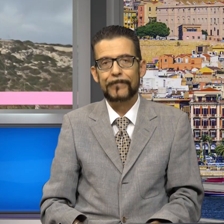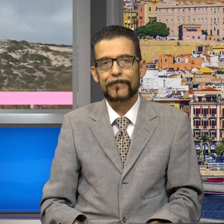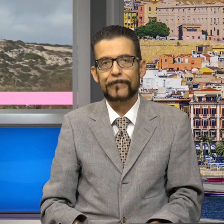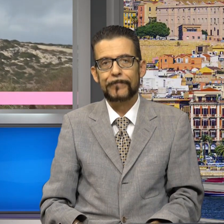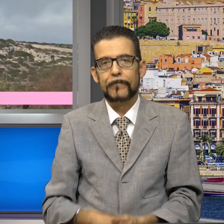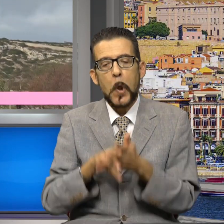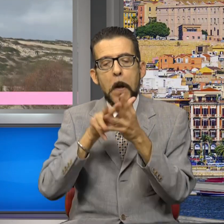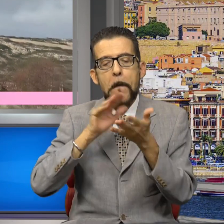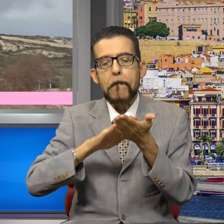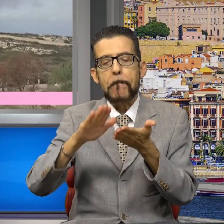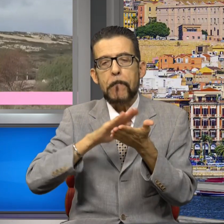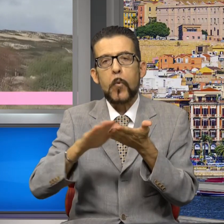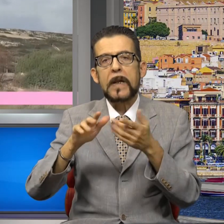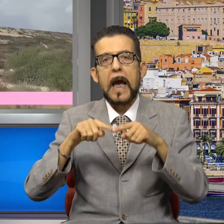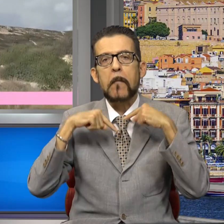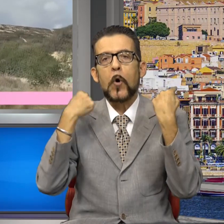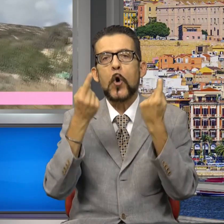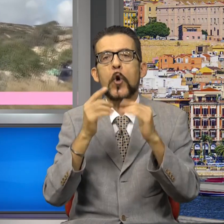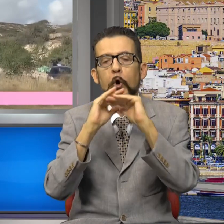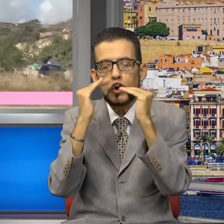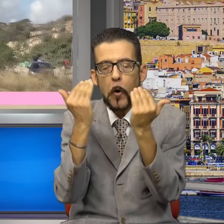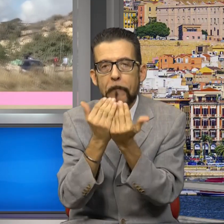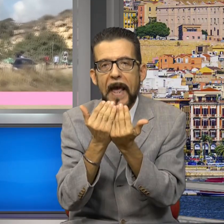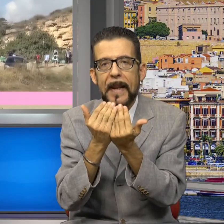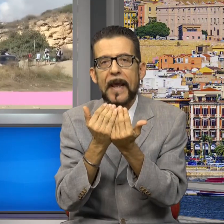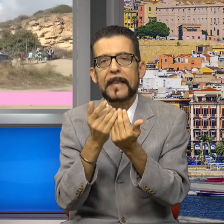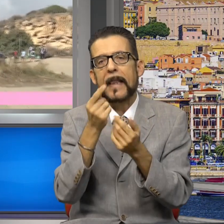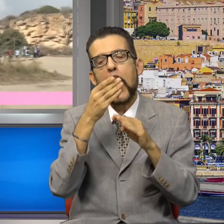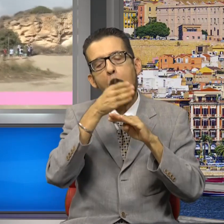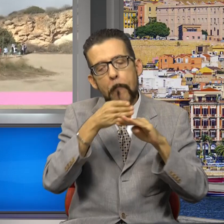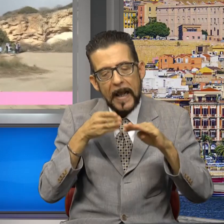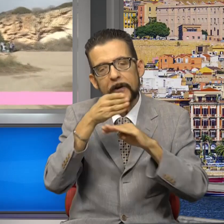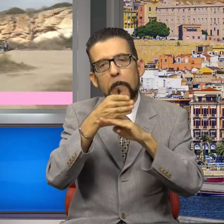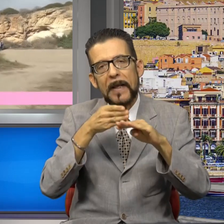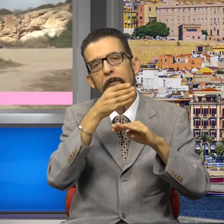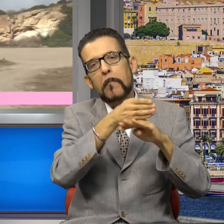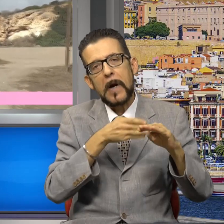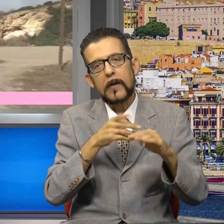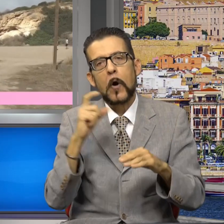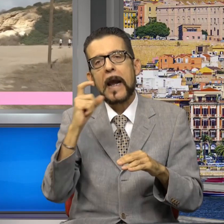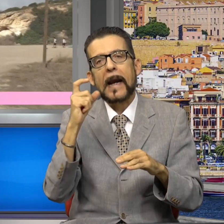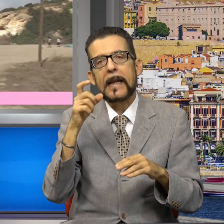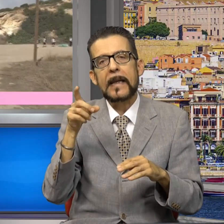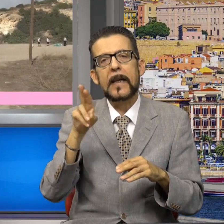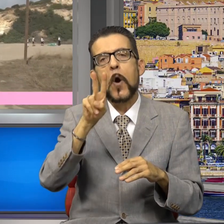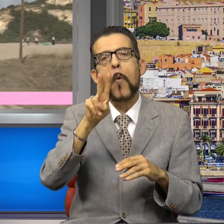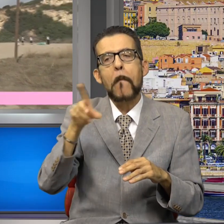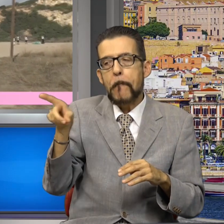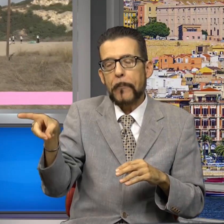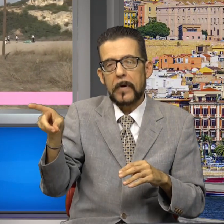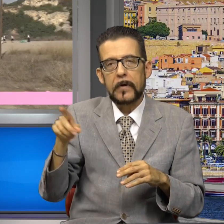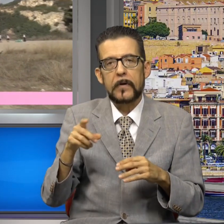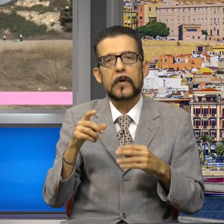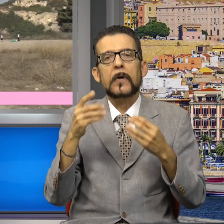Puliamo il nostro pianeta un pezzo per volta. Con questo slogan è stato organizzato il progetto Clean Up, strutturato dall'ACLI,